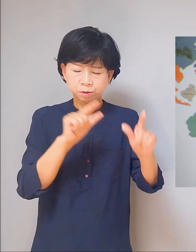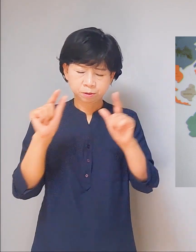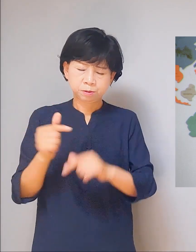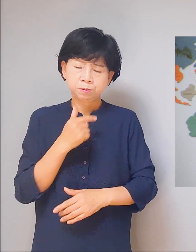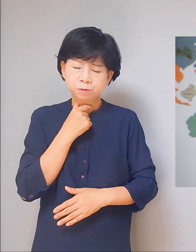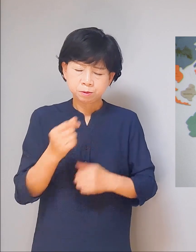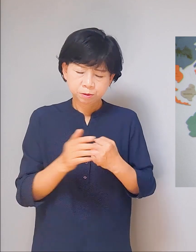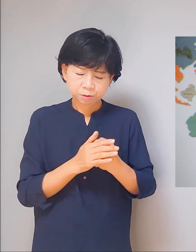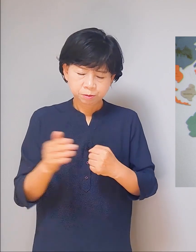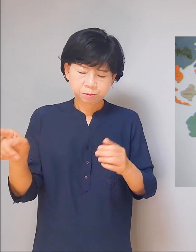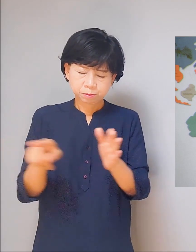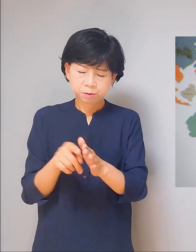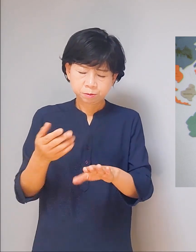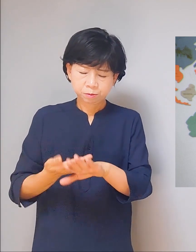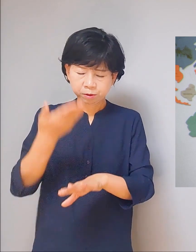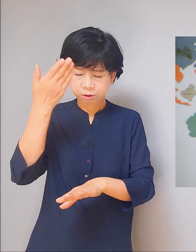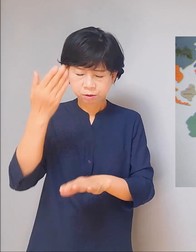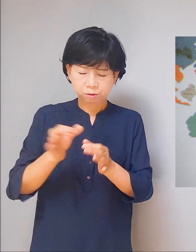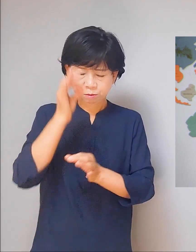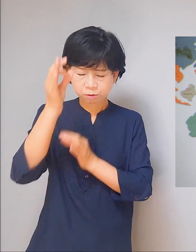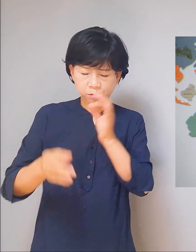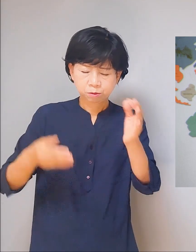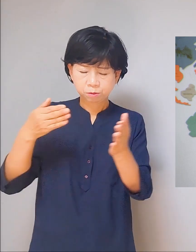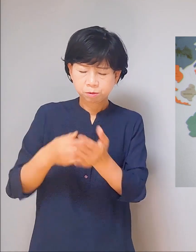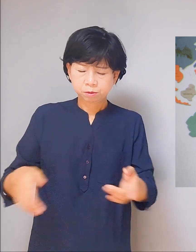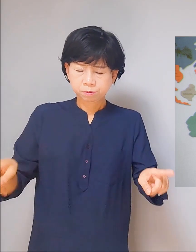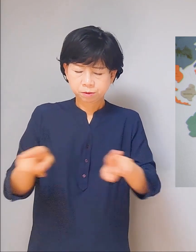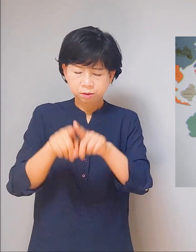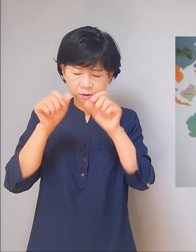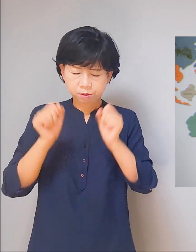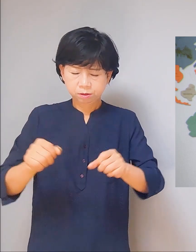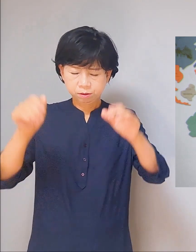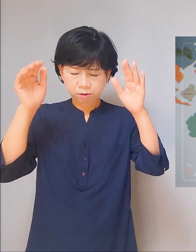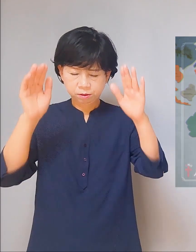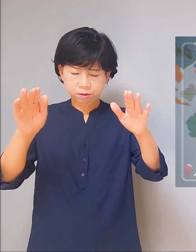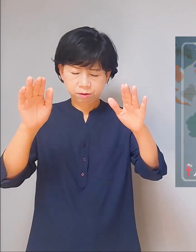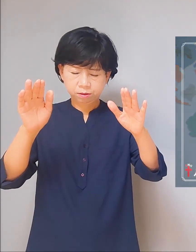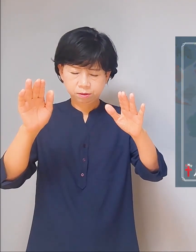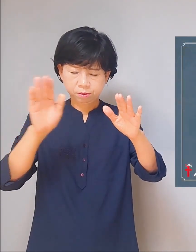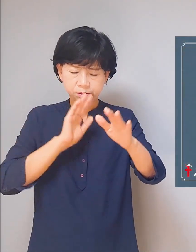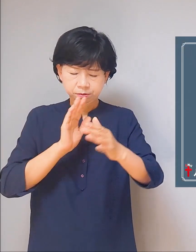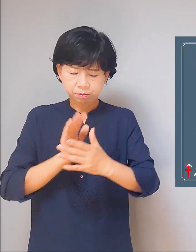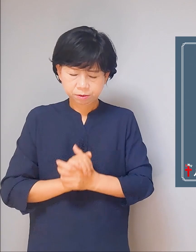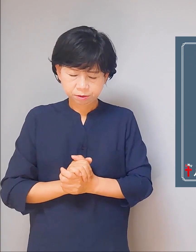살아가기를 원하오니 그 믿음이 영원토록 함께 있을지어다. 아멘.